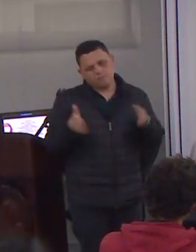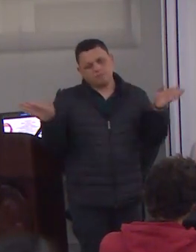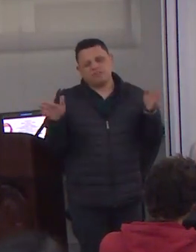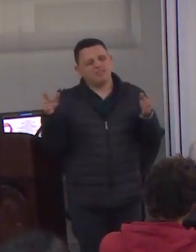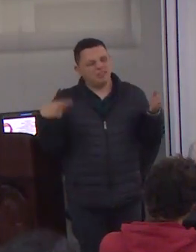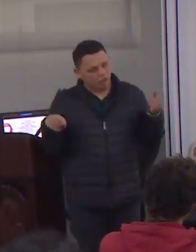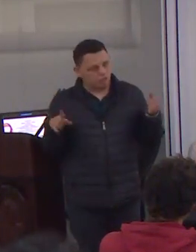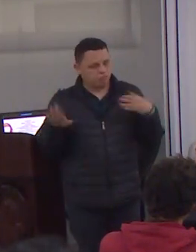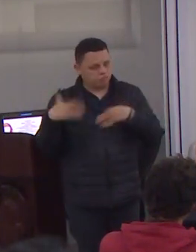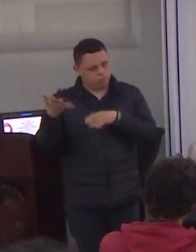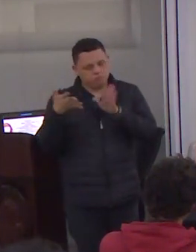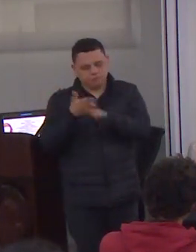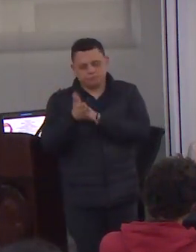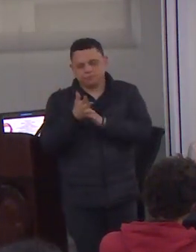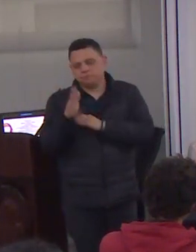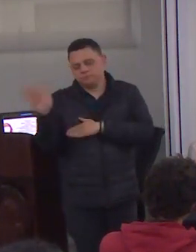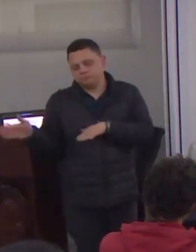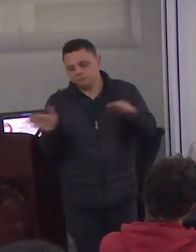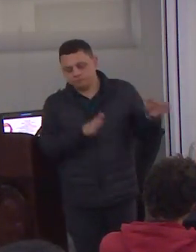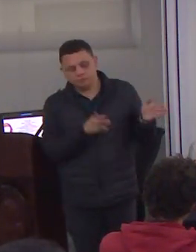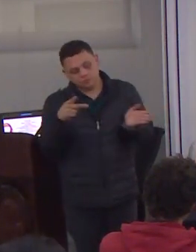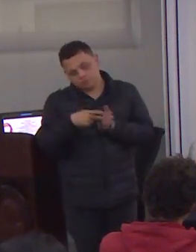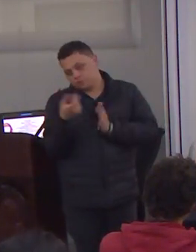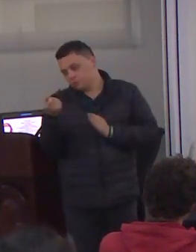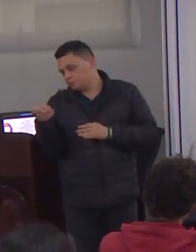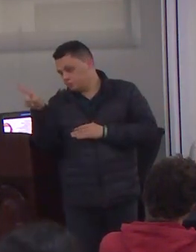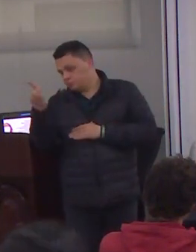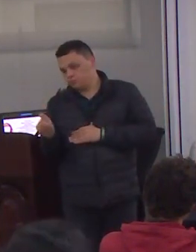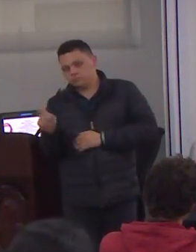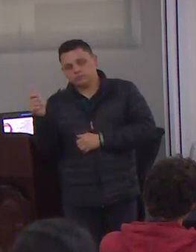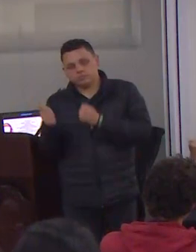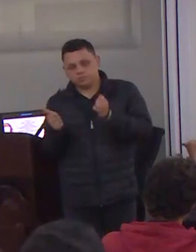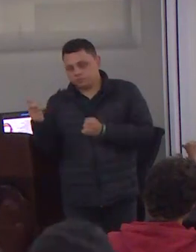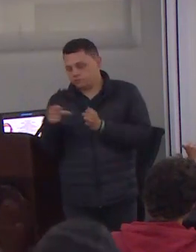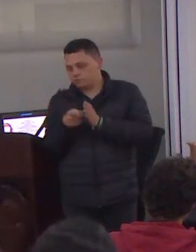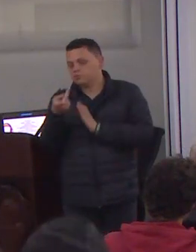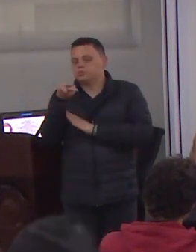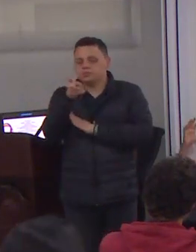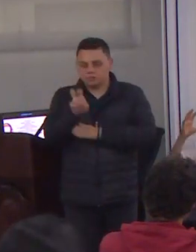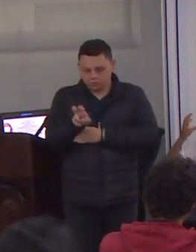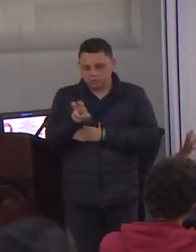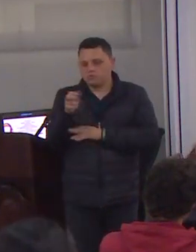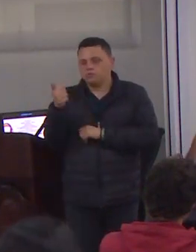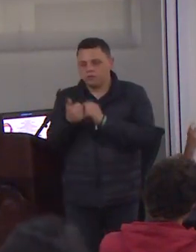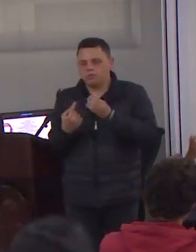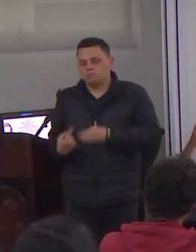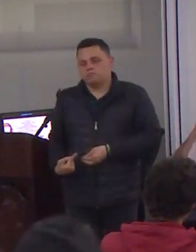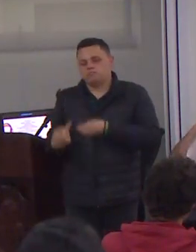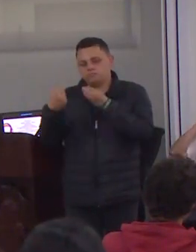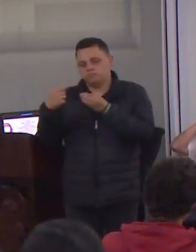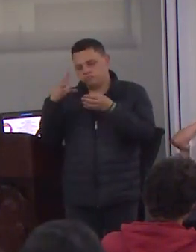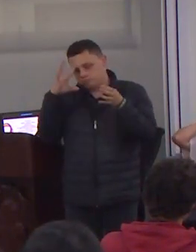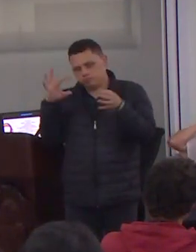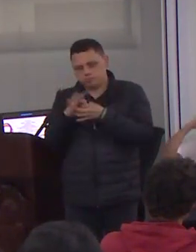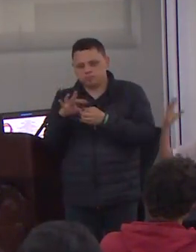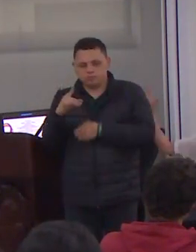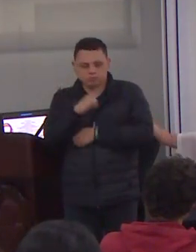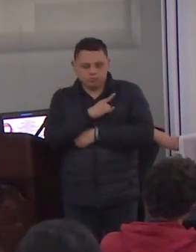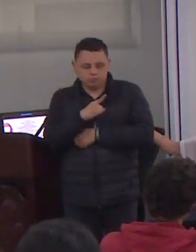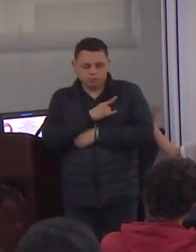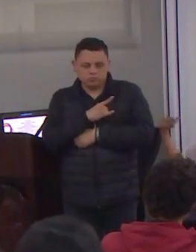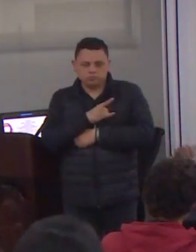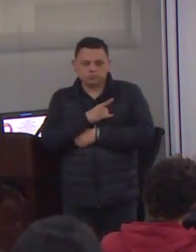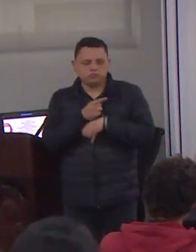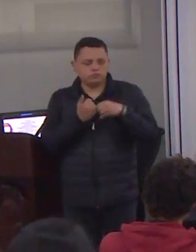qué viene luego desde el 2016 lo que venimos trabajando desde el 2017 con toda la política articulada de la universidad